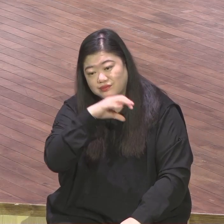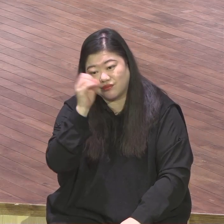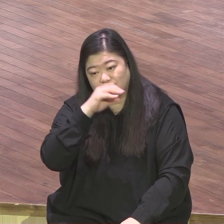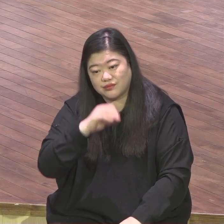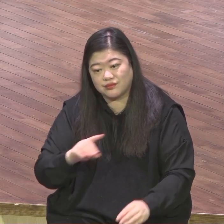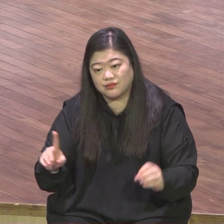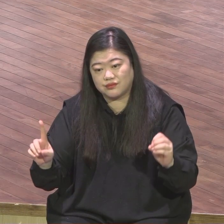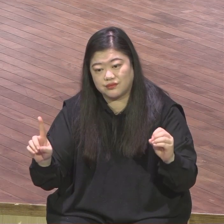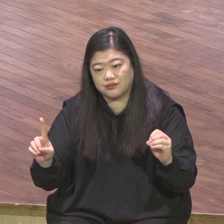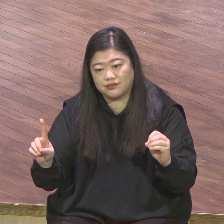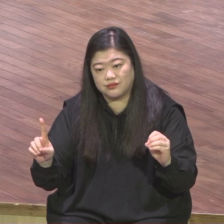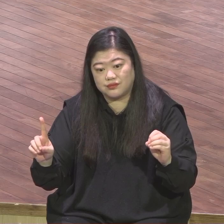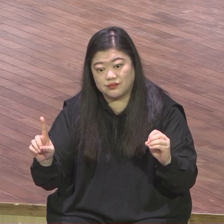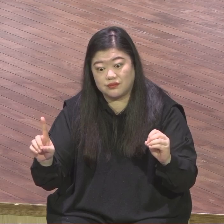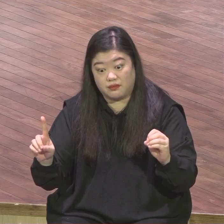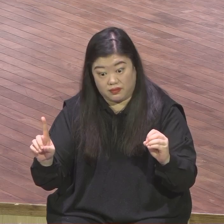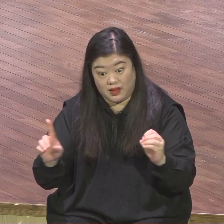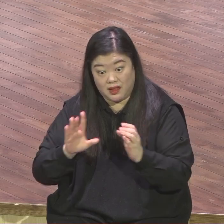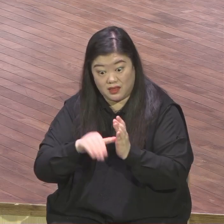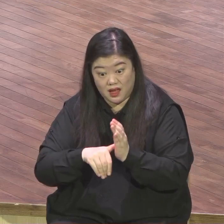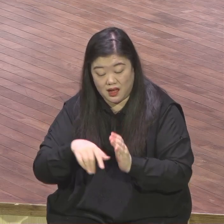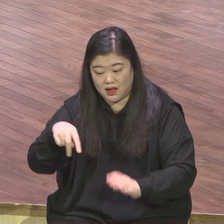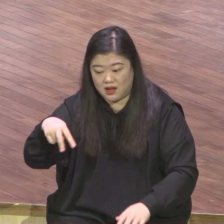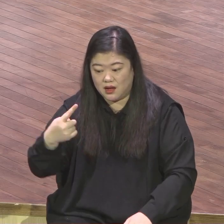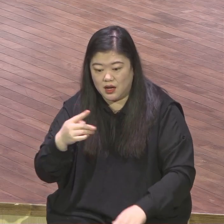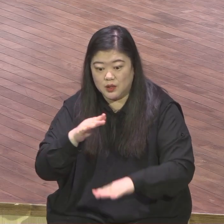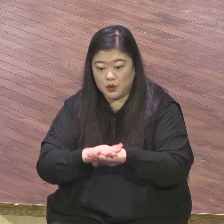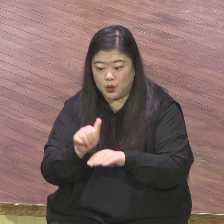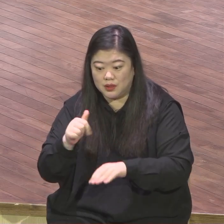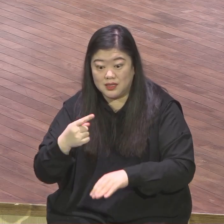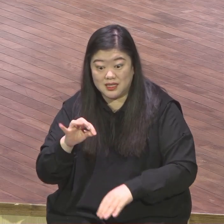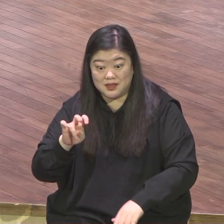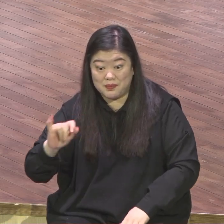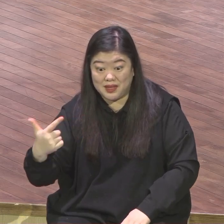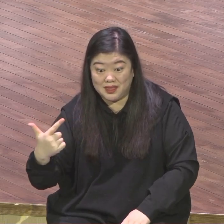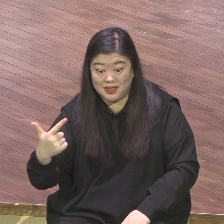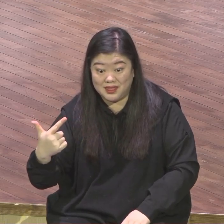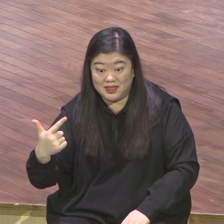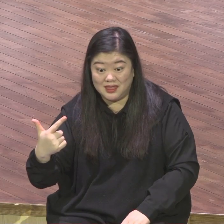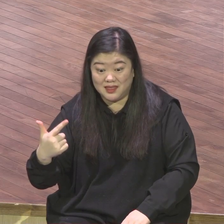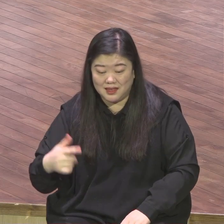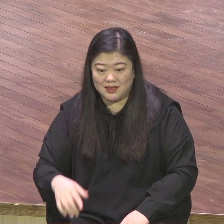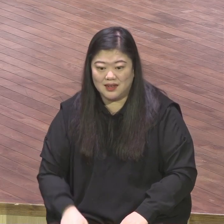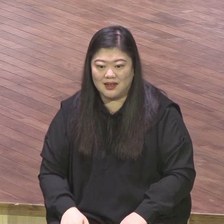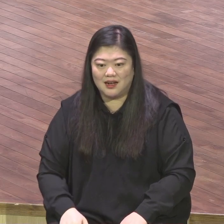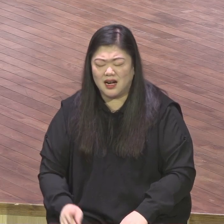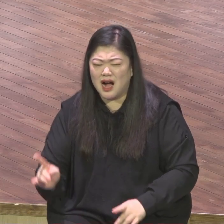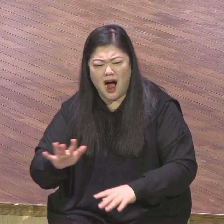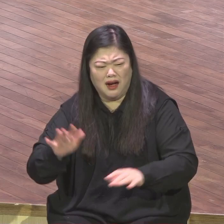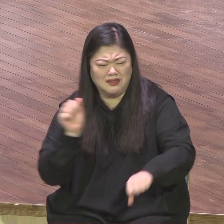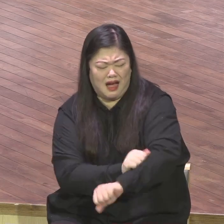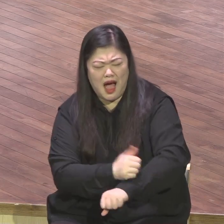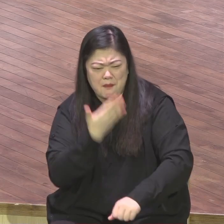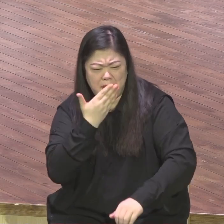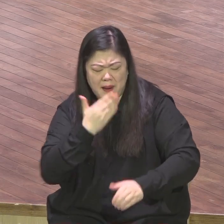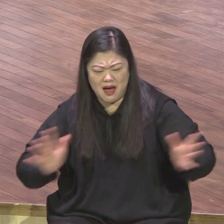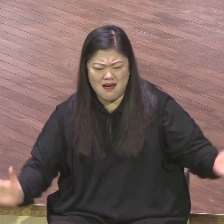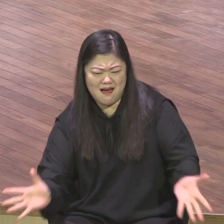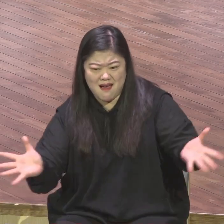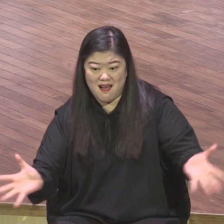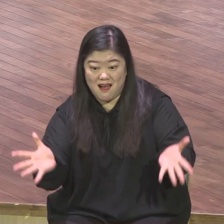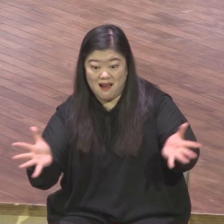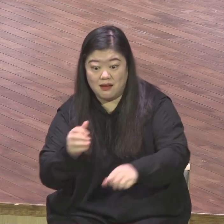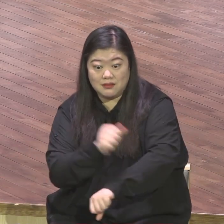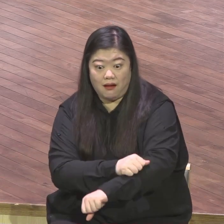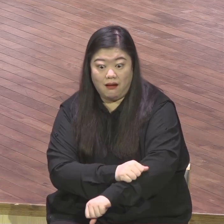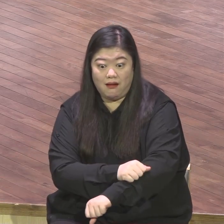이때 손흥민 선수가요 선수들을 막 격려합니다. 야, 할 수 있어. 손흥민 노는 물이 다르잖아요. 이